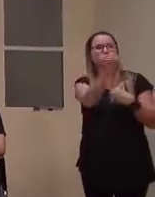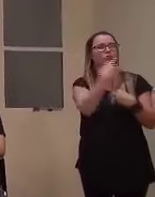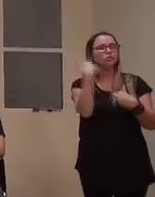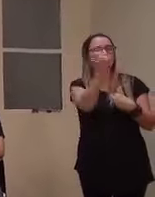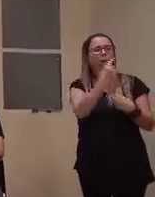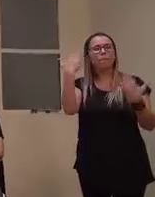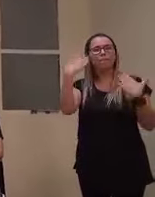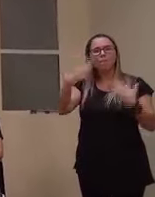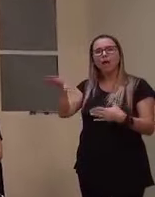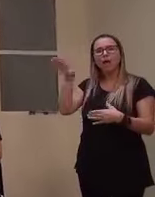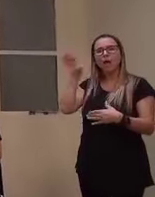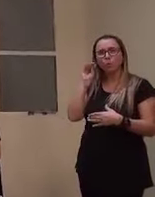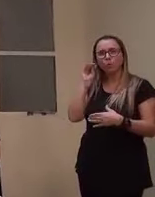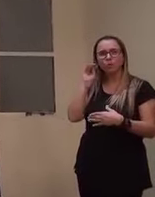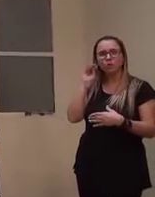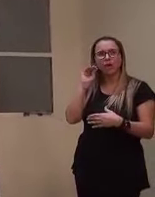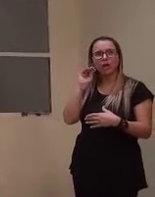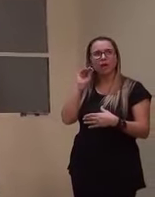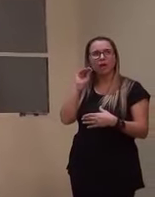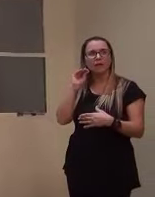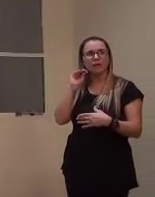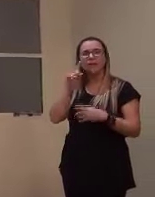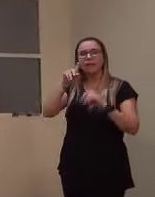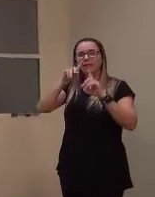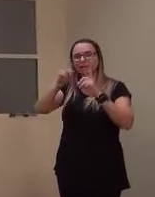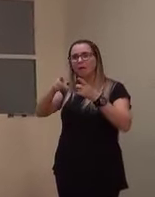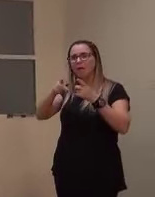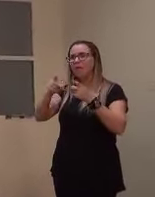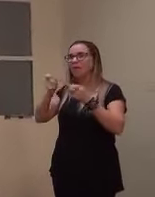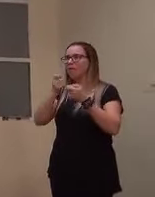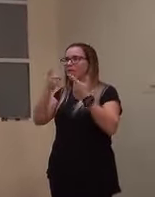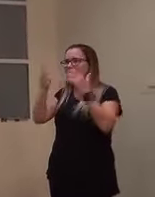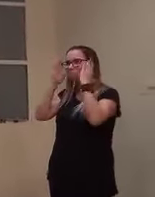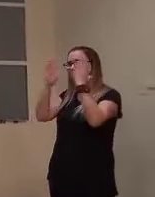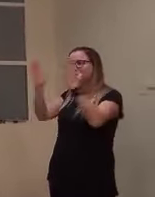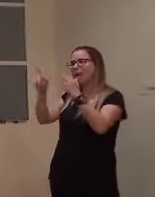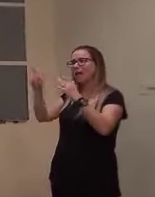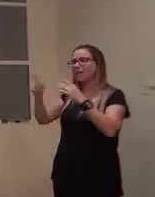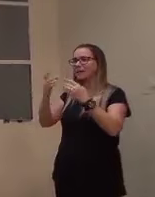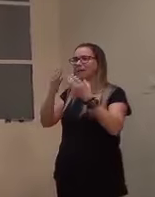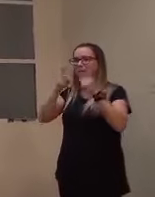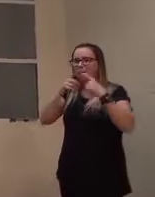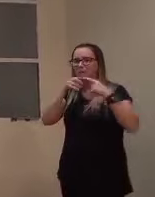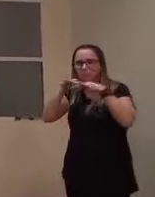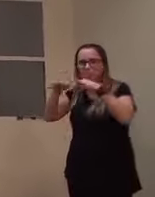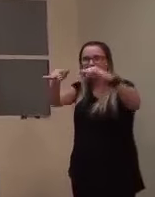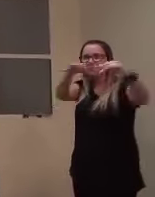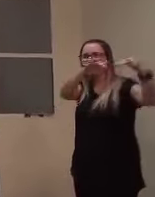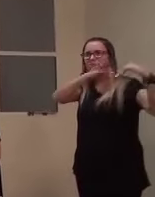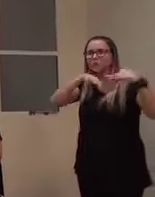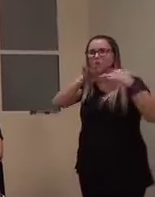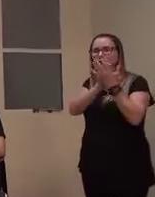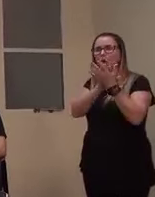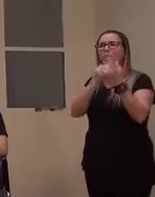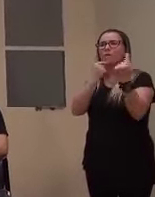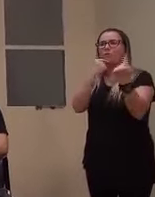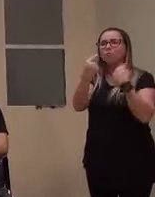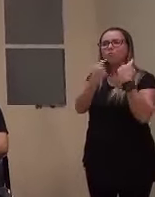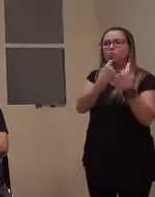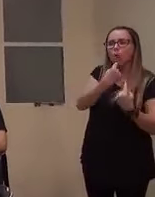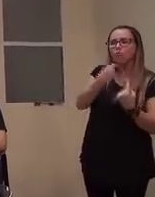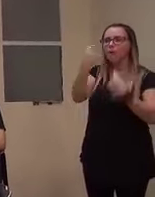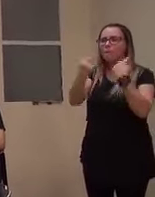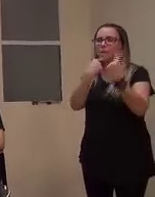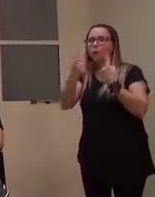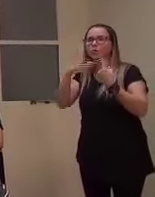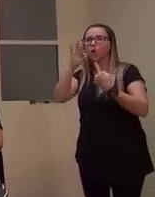escuchar hasta darle lugar a sus palabras volverlo a rodar con las inquietudes y las preguntas son